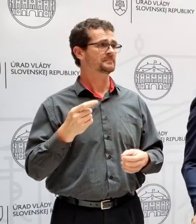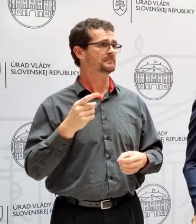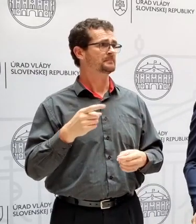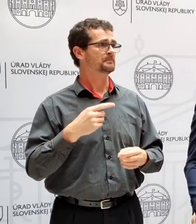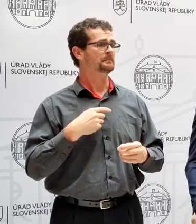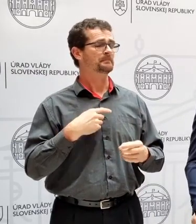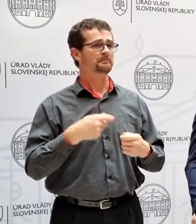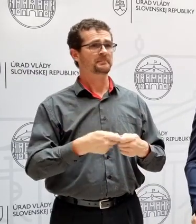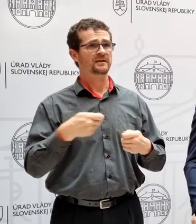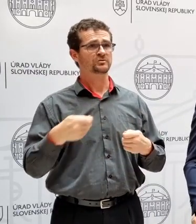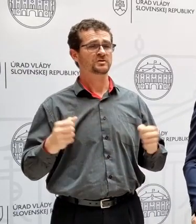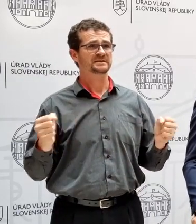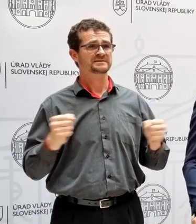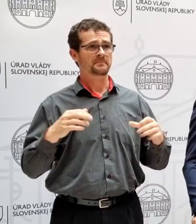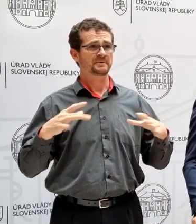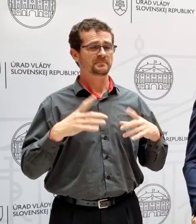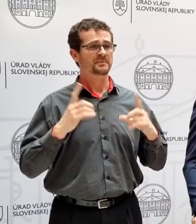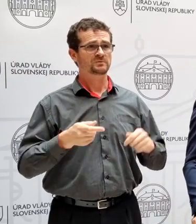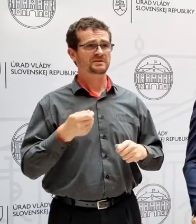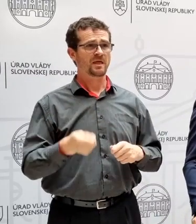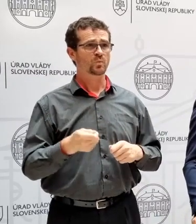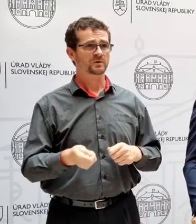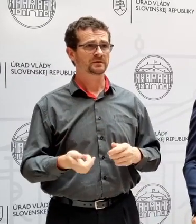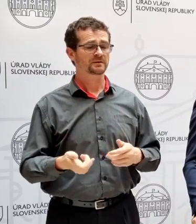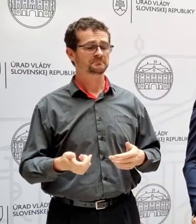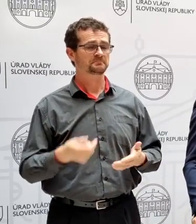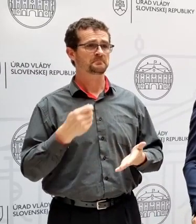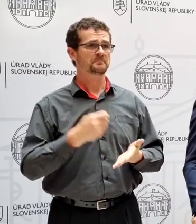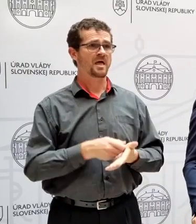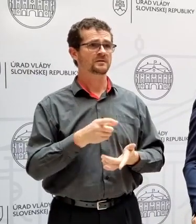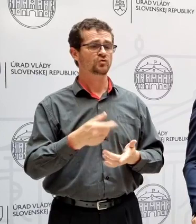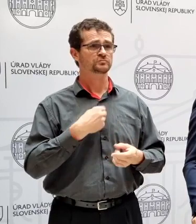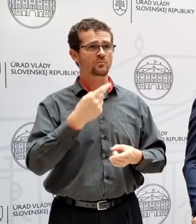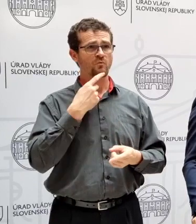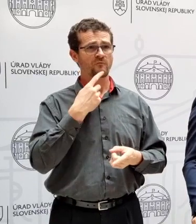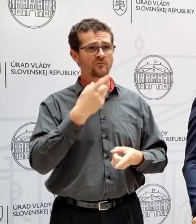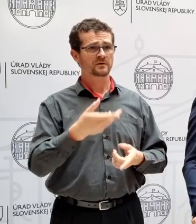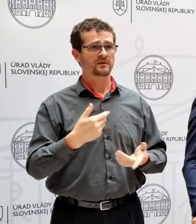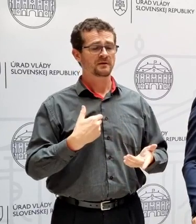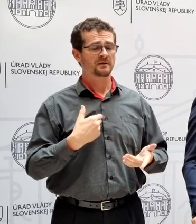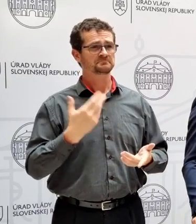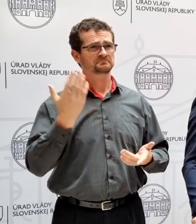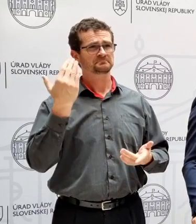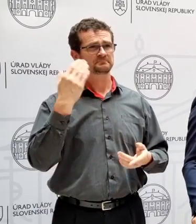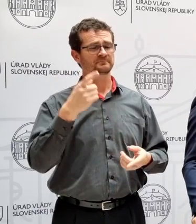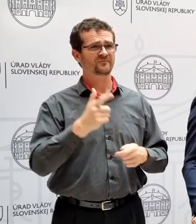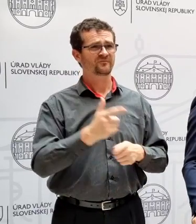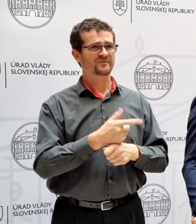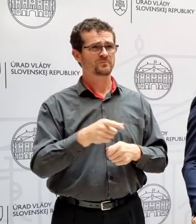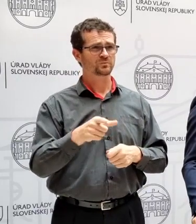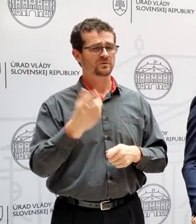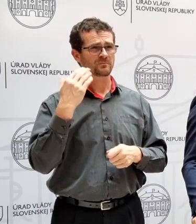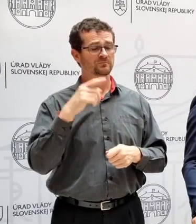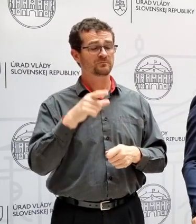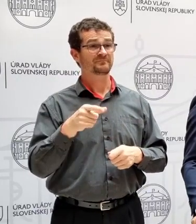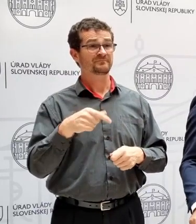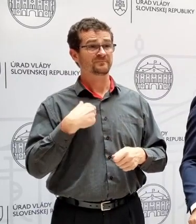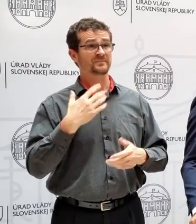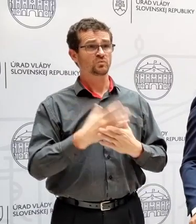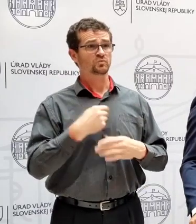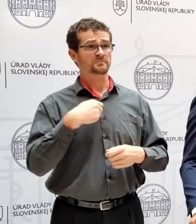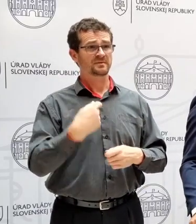predĺžili zimné prázdniny, aby nemuseli vykurovať a podobne. Platí to, čo sme tu povedali niekedy vo februári. Vtedy sme